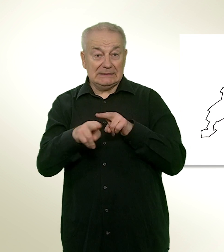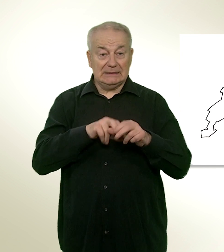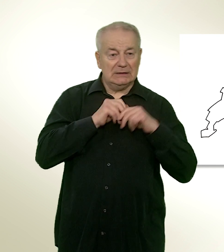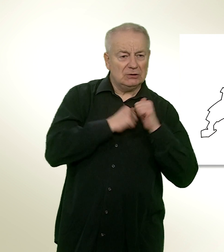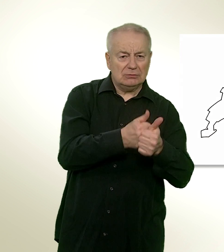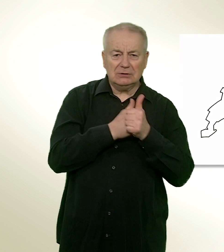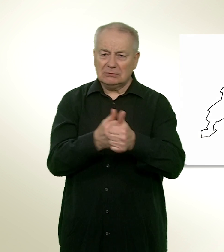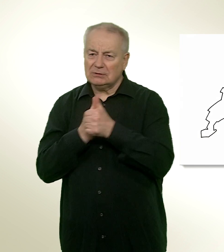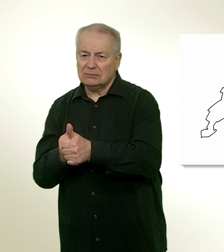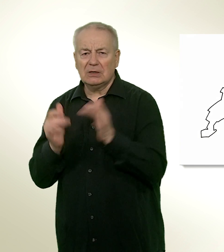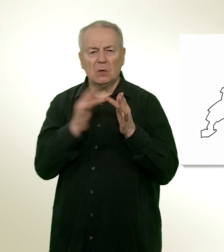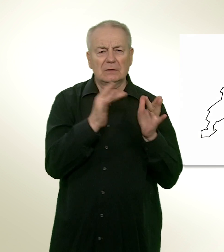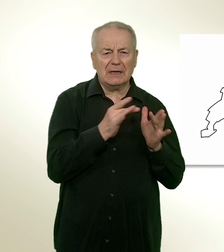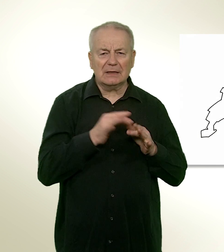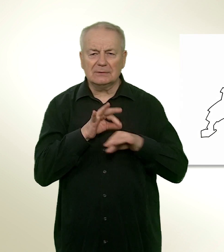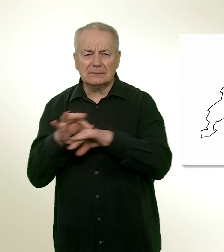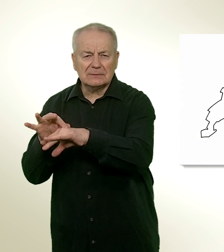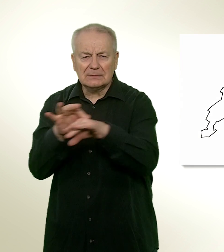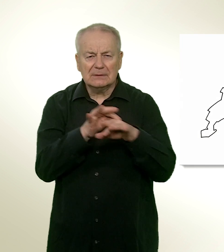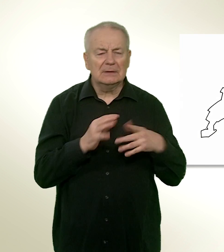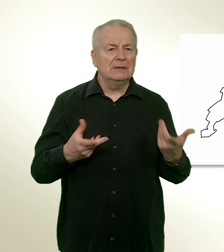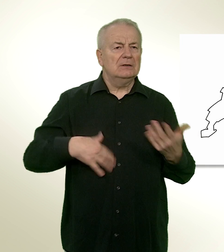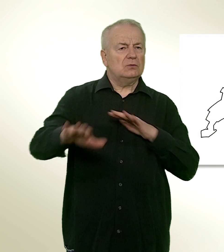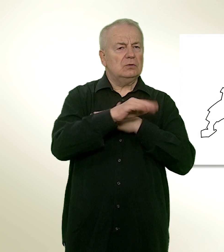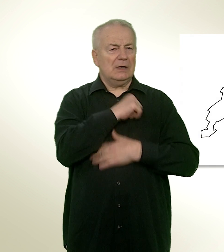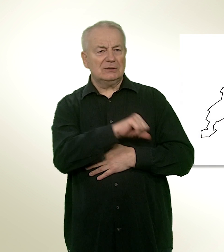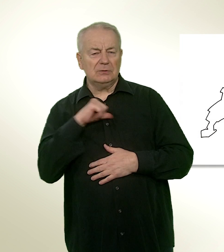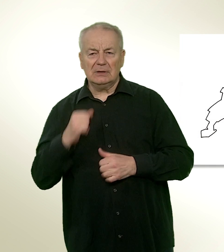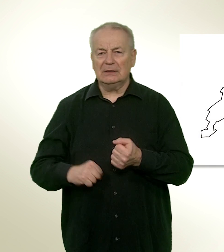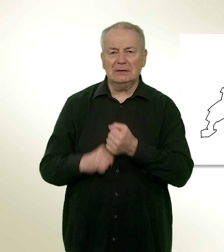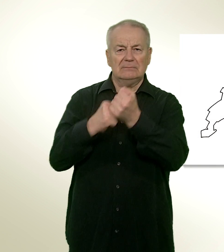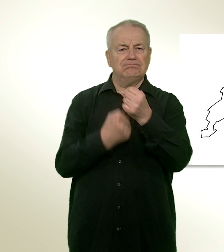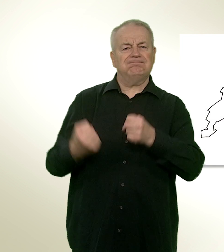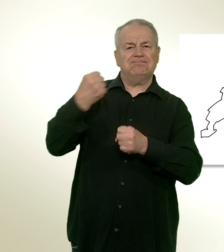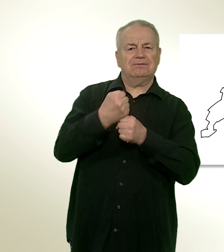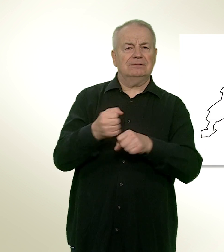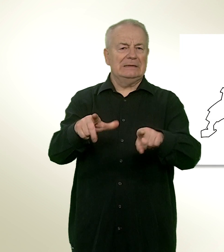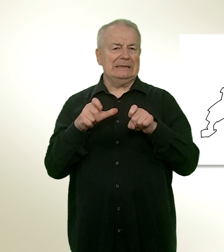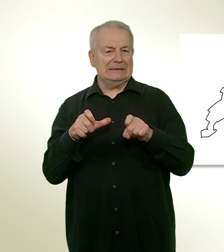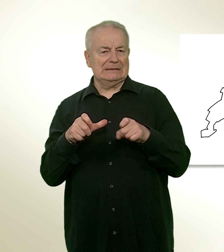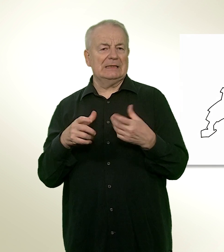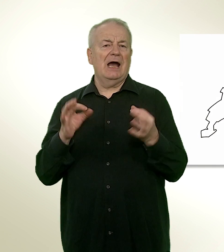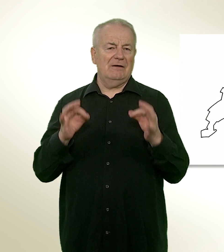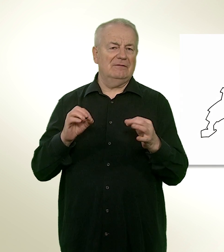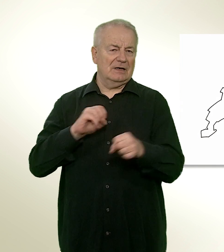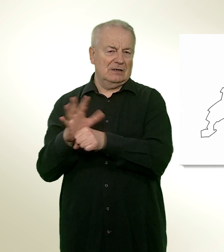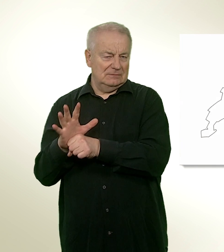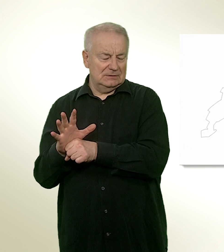traçage des contacts qui fonctionne dans toute la Suisse et de soutenir la mise en œuvre des tests Covid-19. Les règles régissant